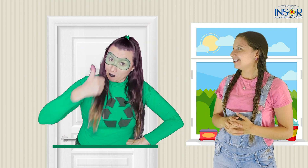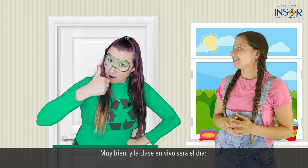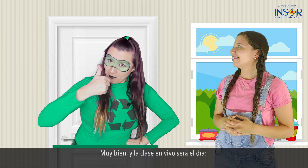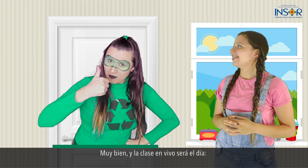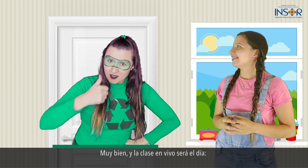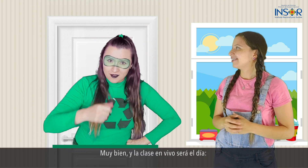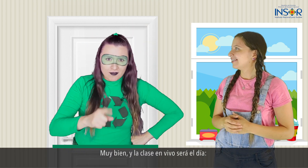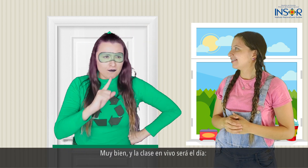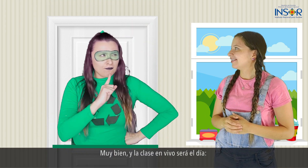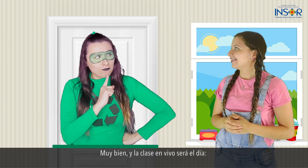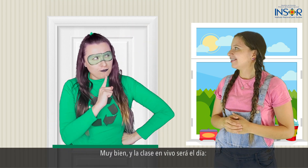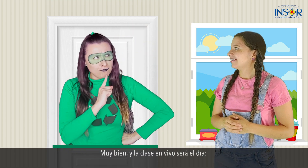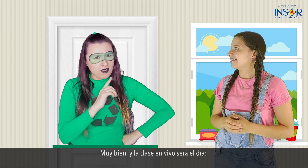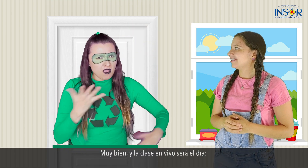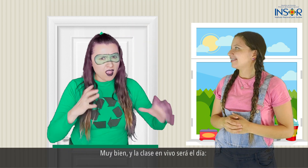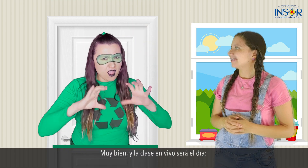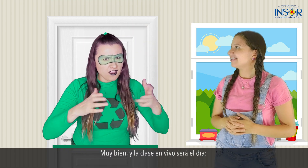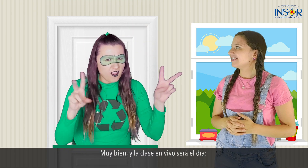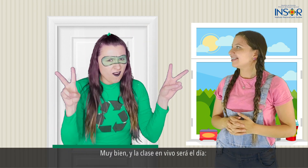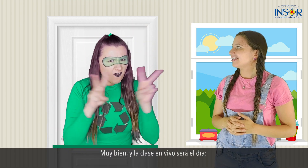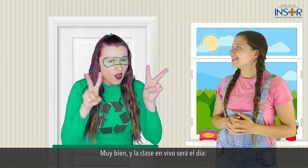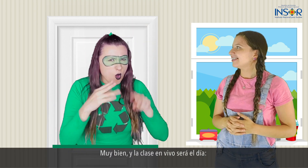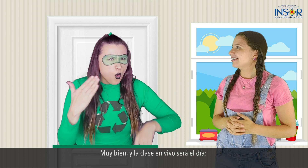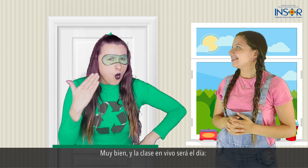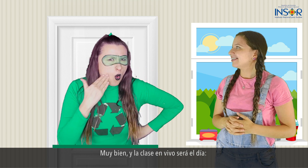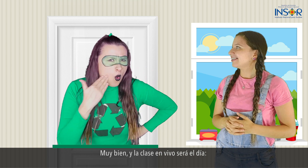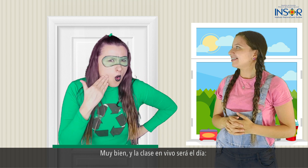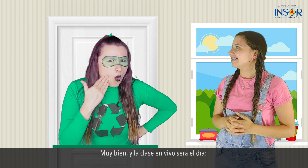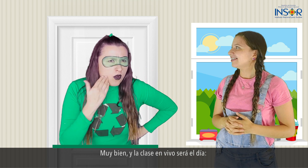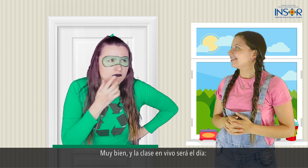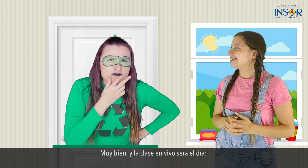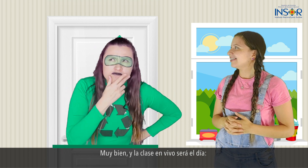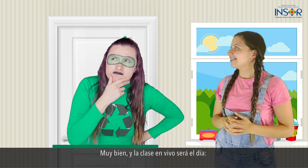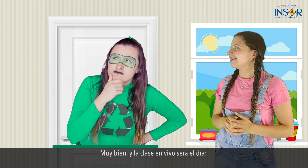Muy bien, y la clase en vivo será el día.